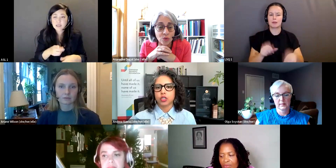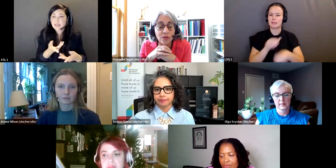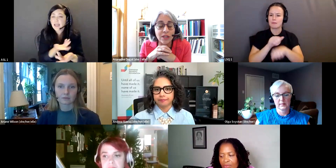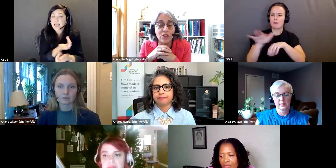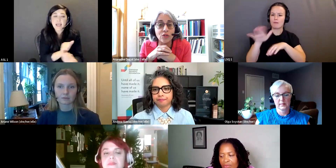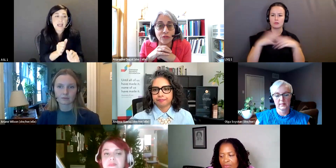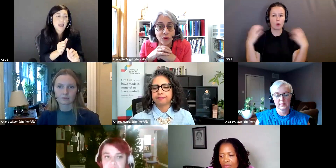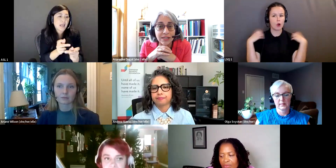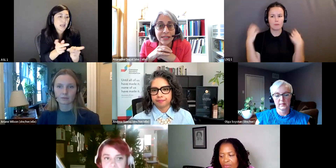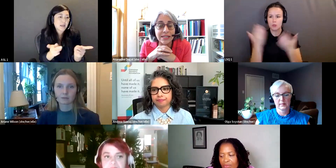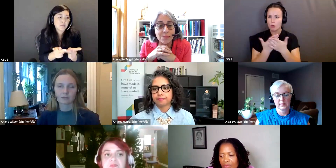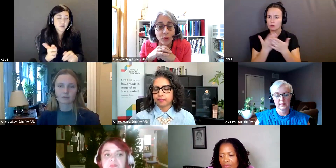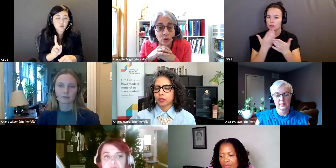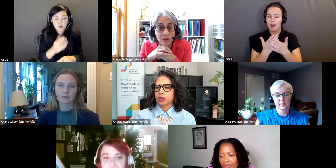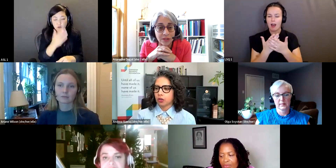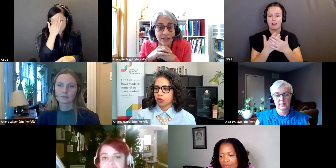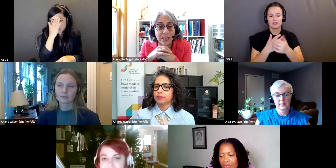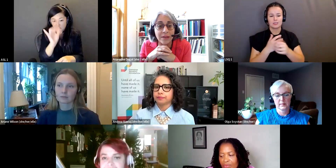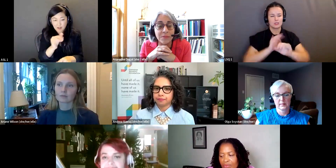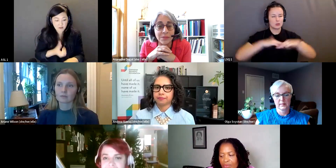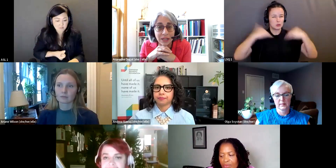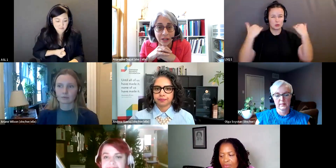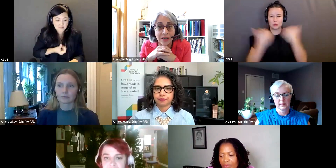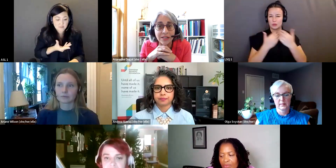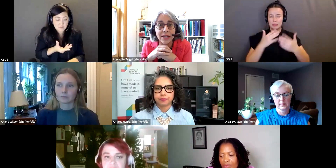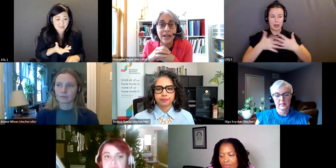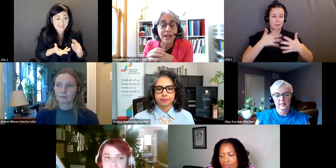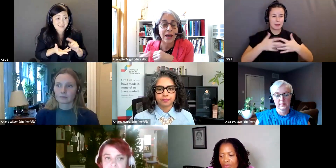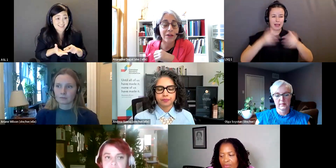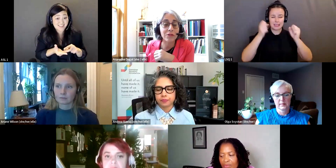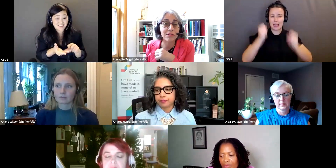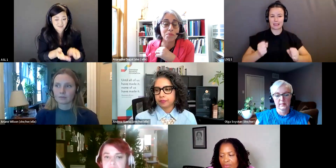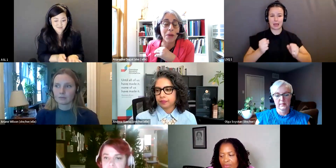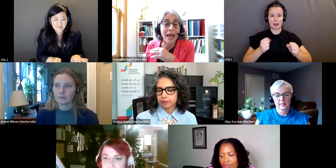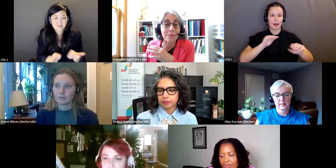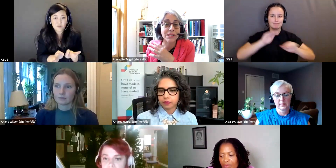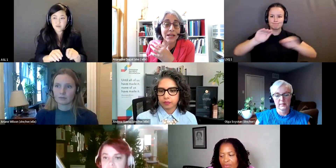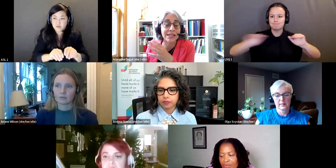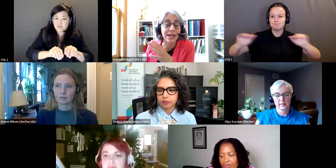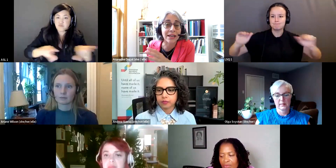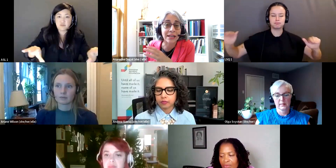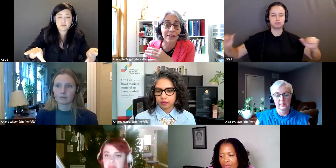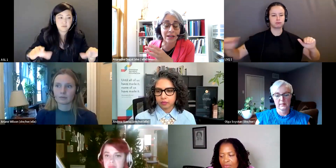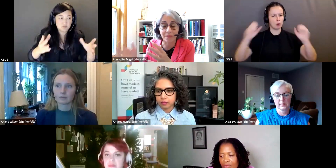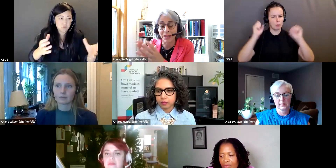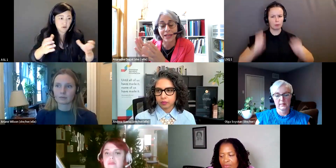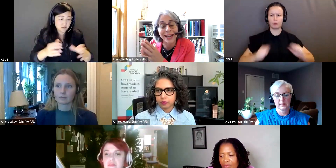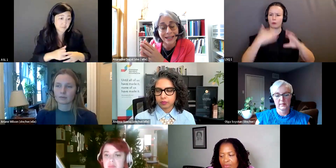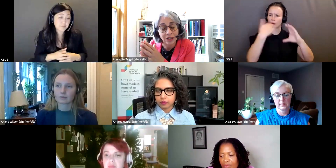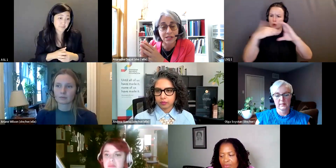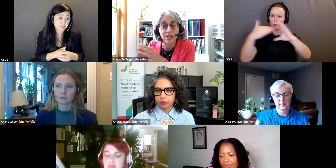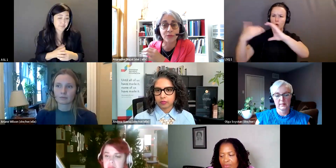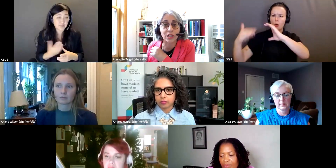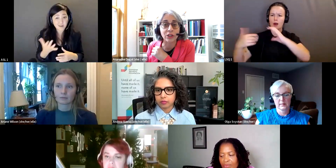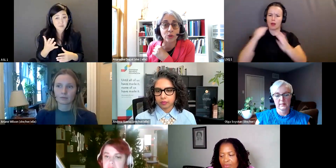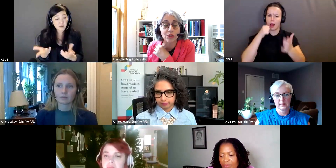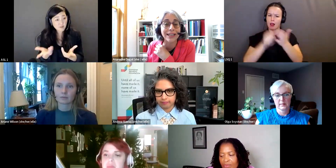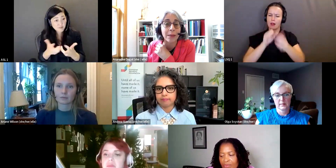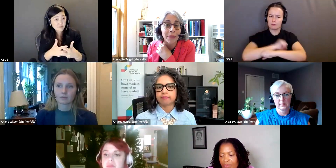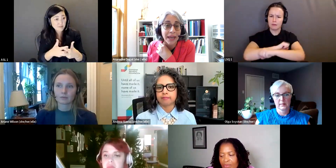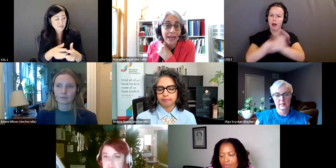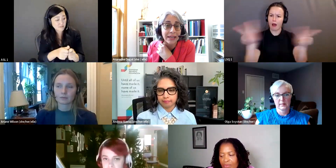commission scolaire, tous les endroits où vous croyez que votre voix sera entendue, où votre voix est importante.